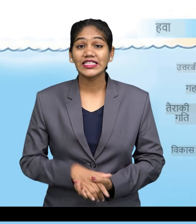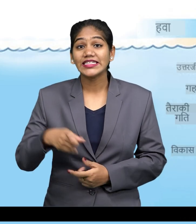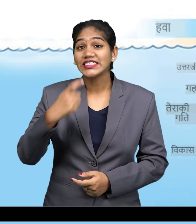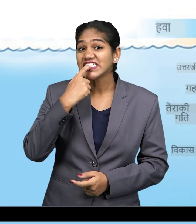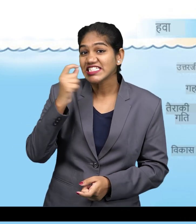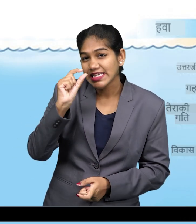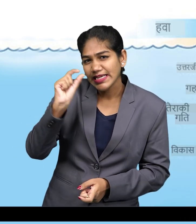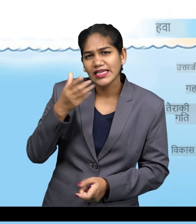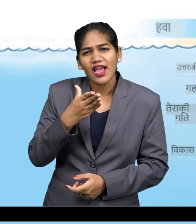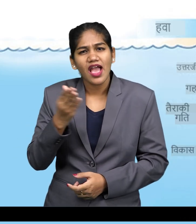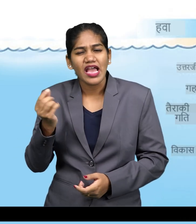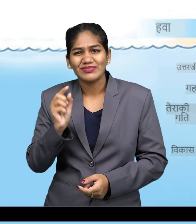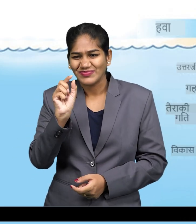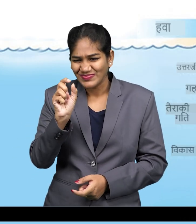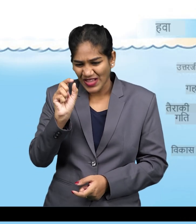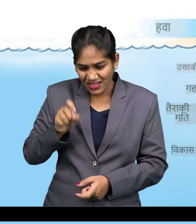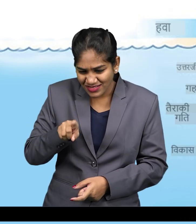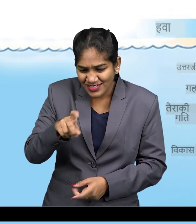विभिन्न पशुओं के अंडे